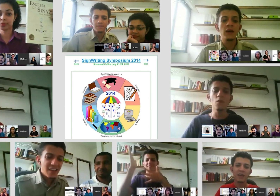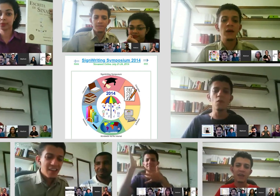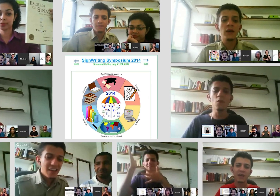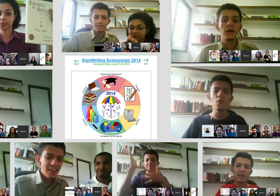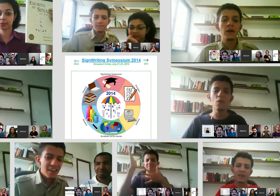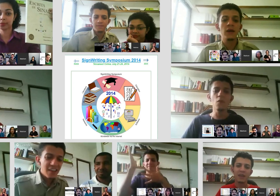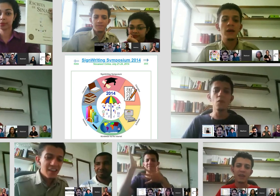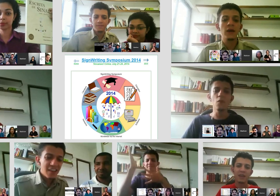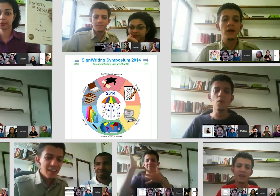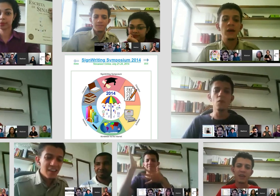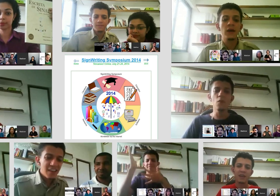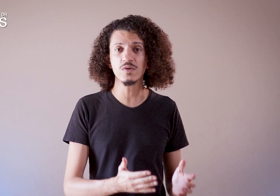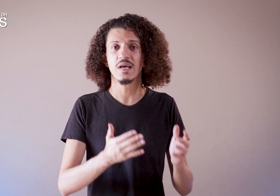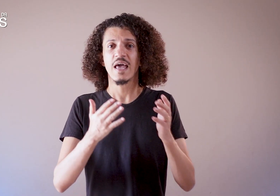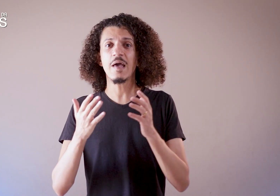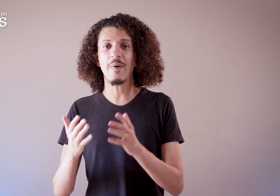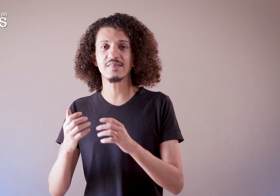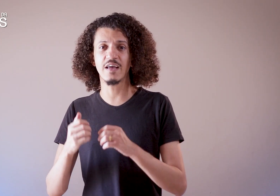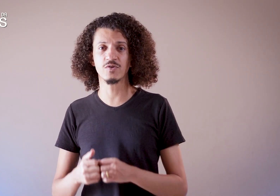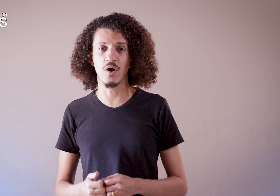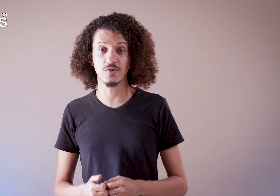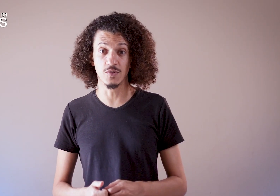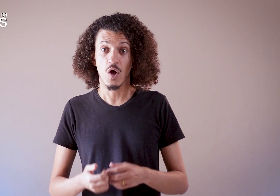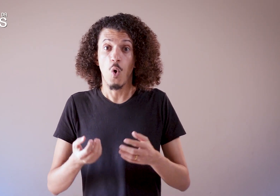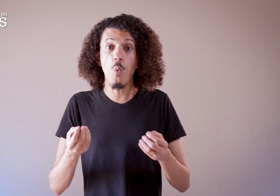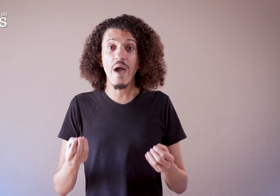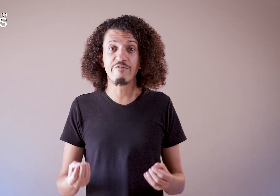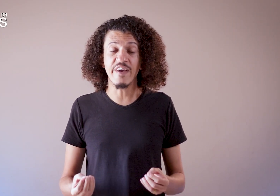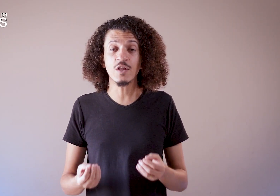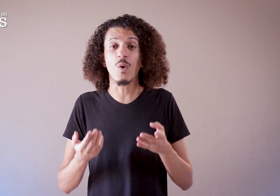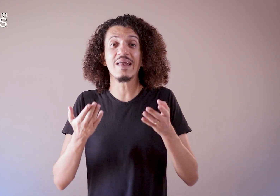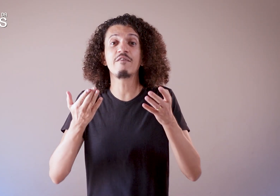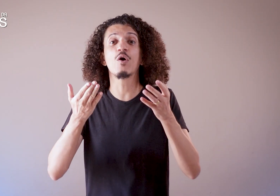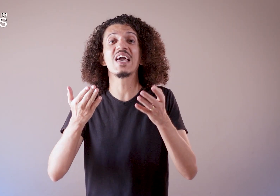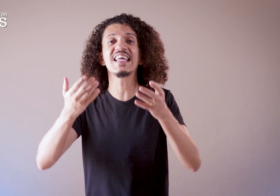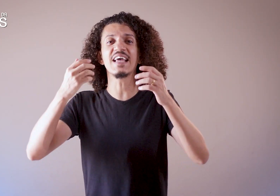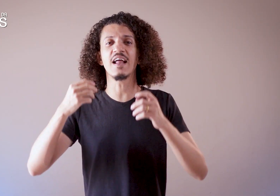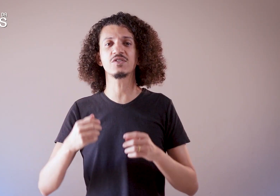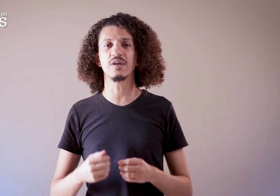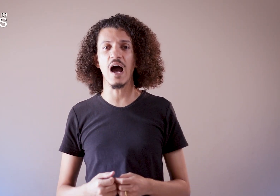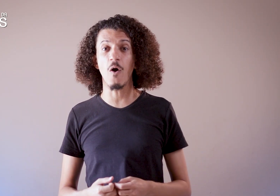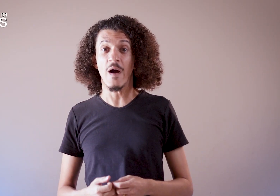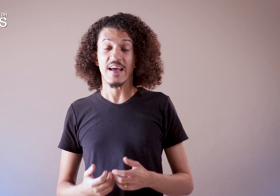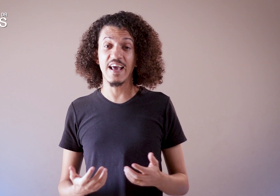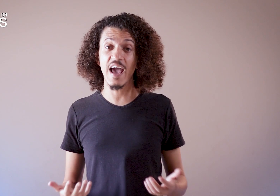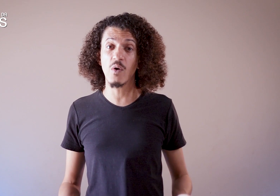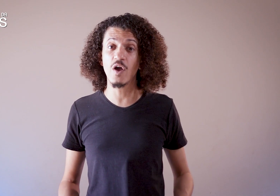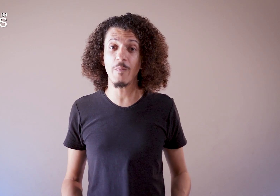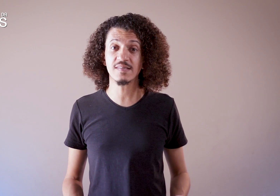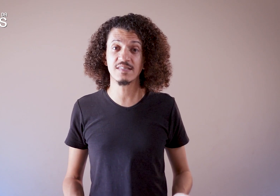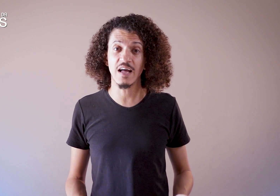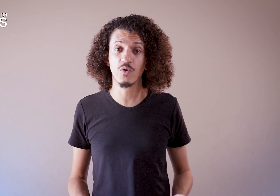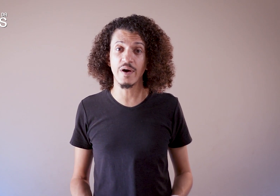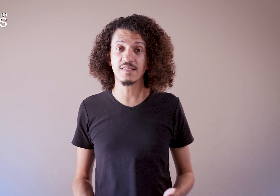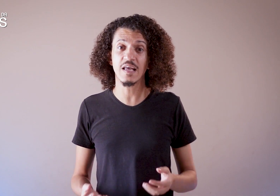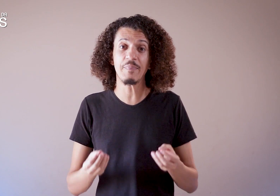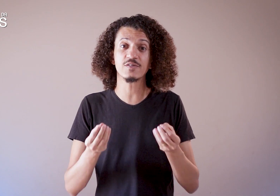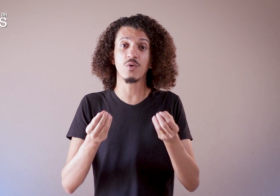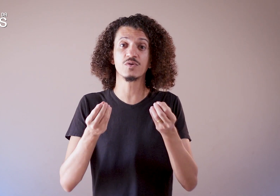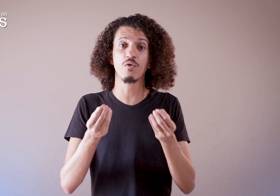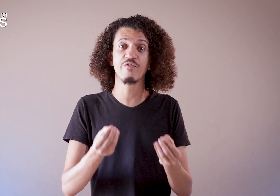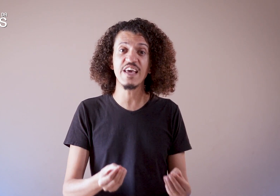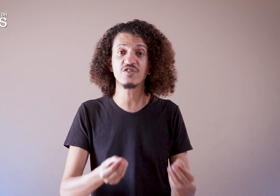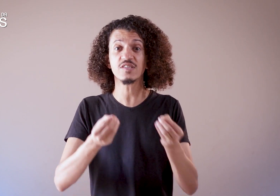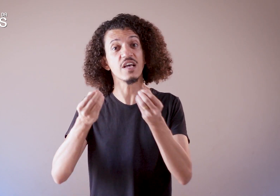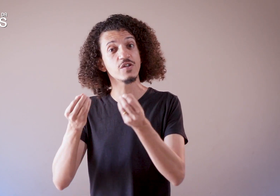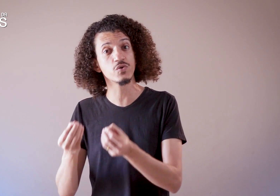Symposium, junto com alunos e parceiros nossos. Um evento a nível internacional que reuniu pesquisadores e